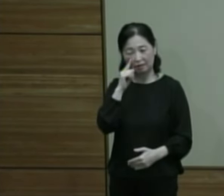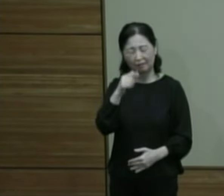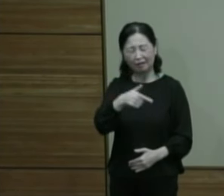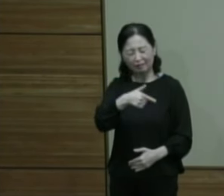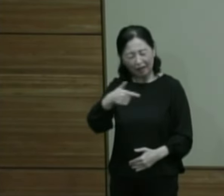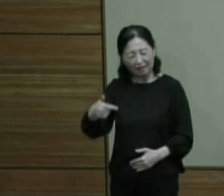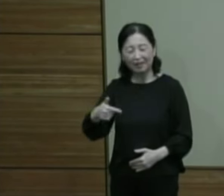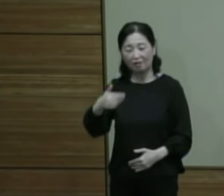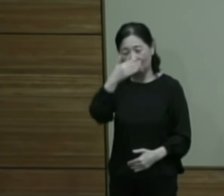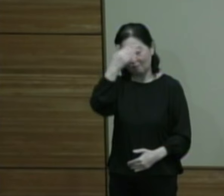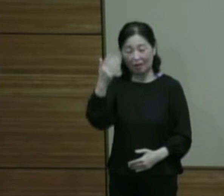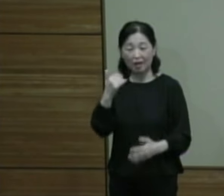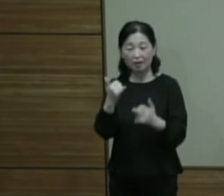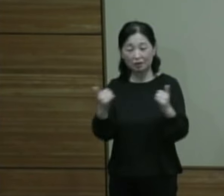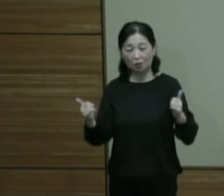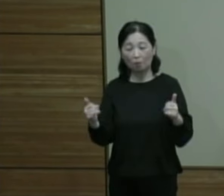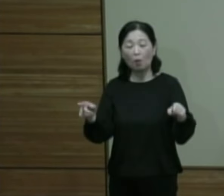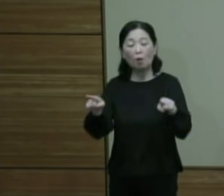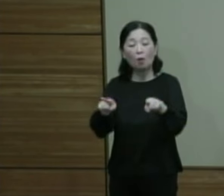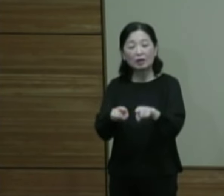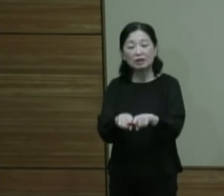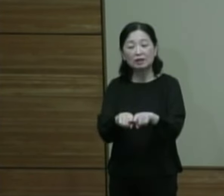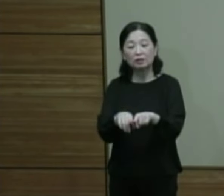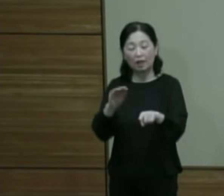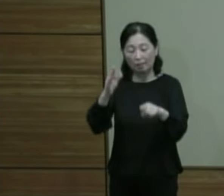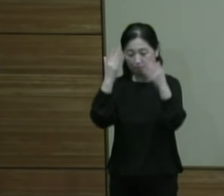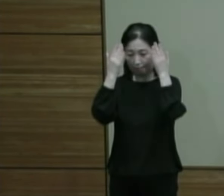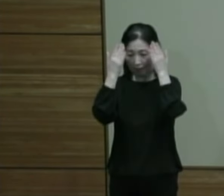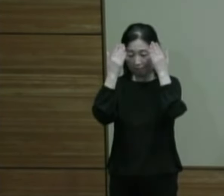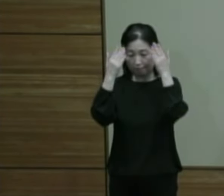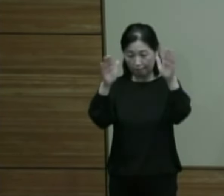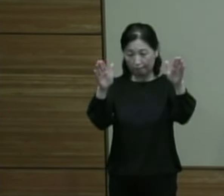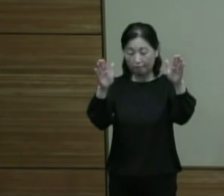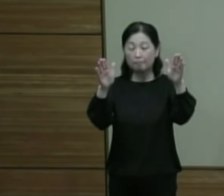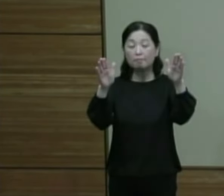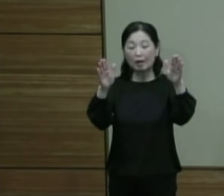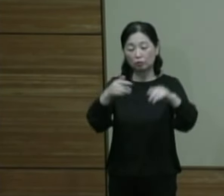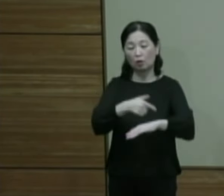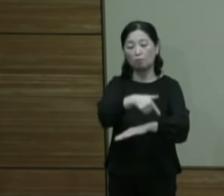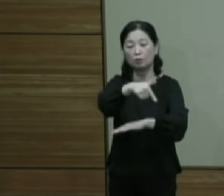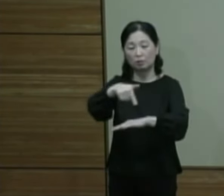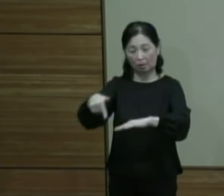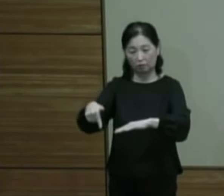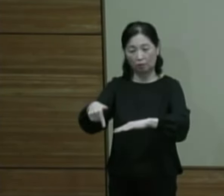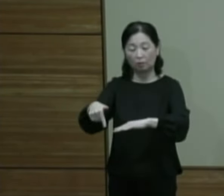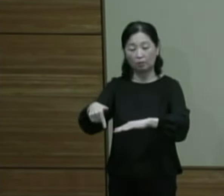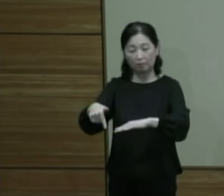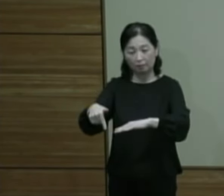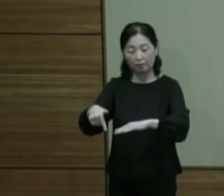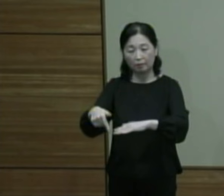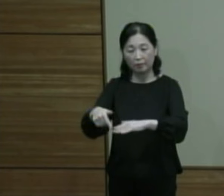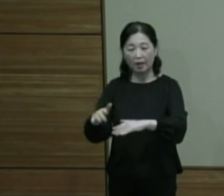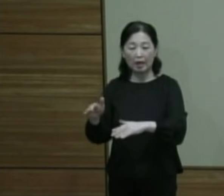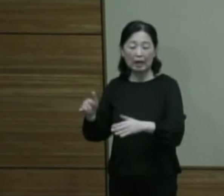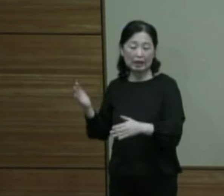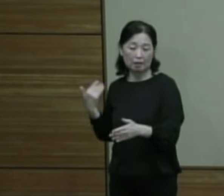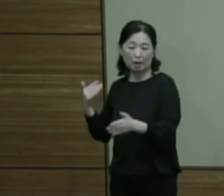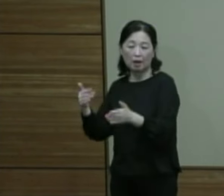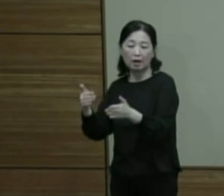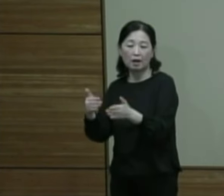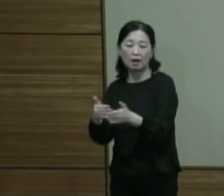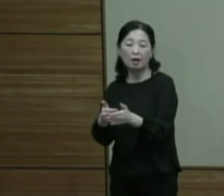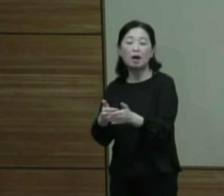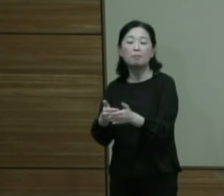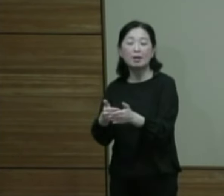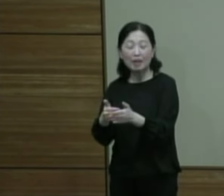い人たちを巻き込んでの万博機運醸成プロジェクトにもなりますし、従来の高等教育競争コンソーシア